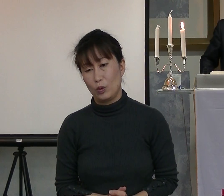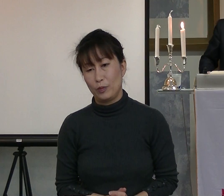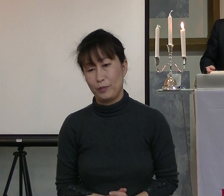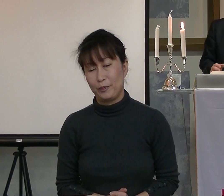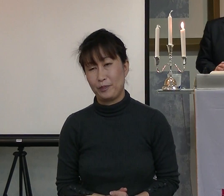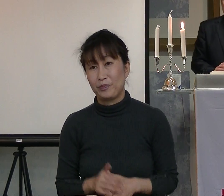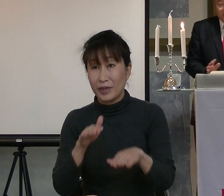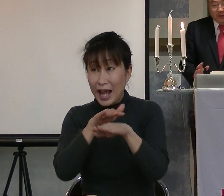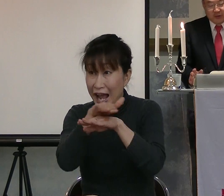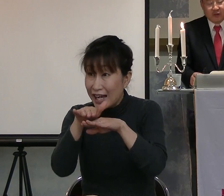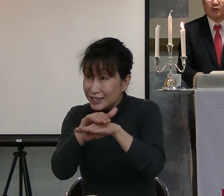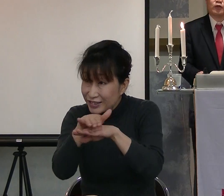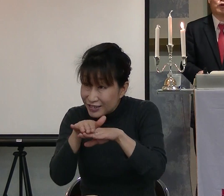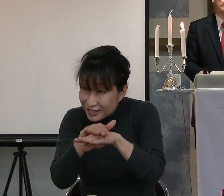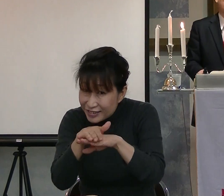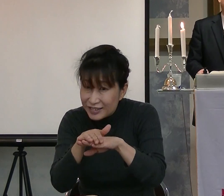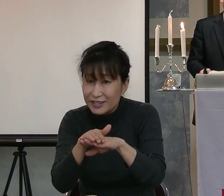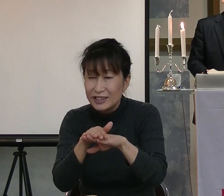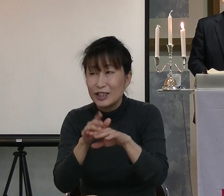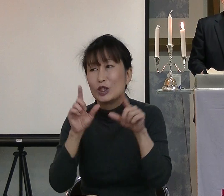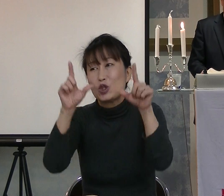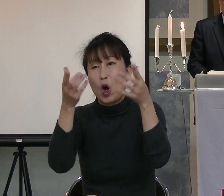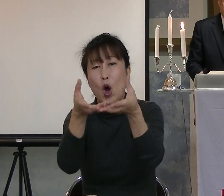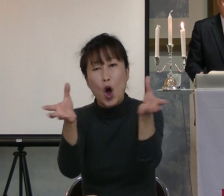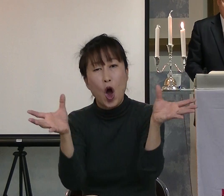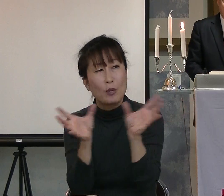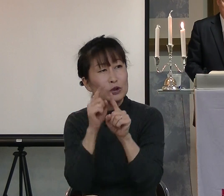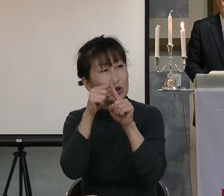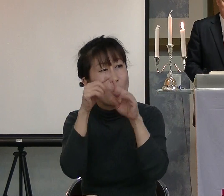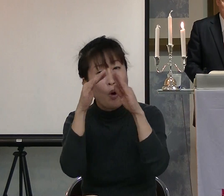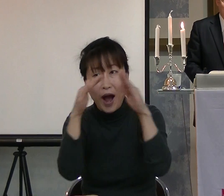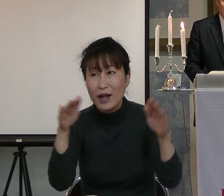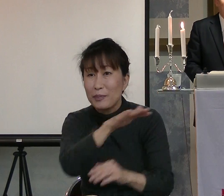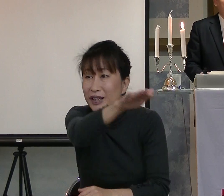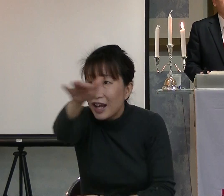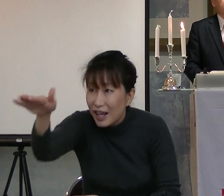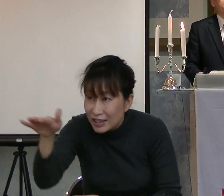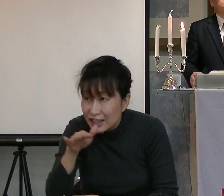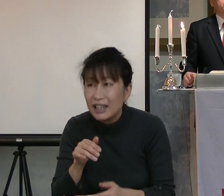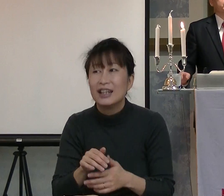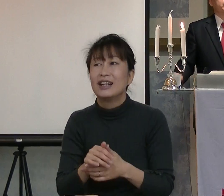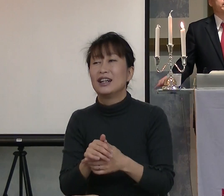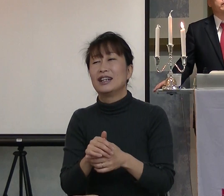愛する東部教会の皆様、